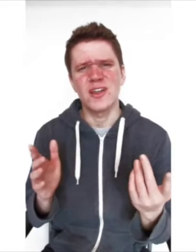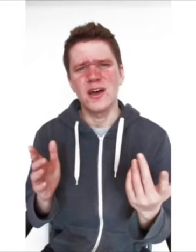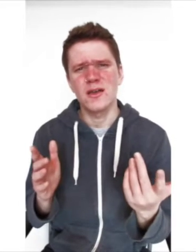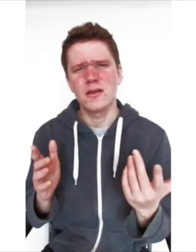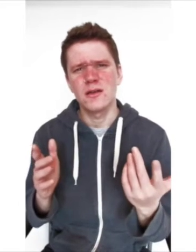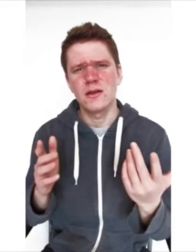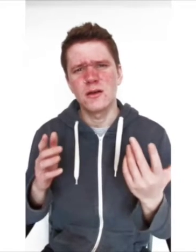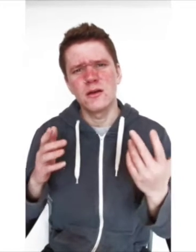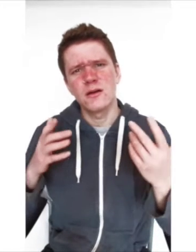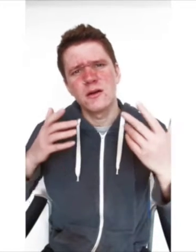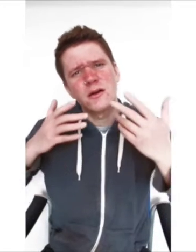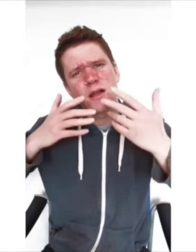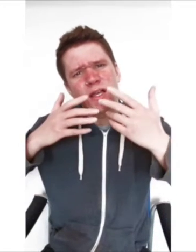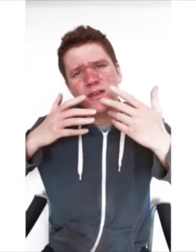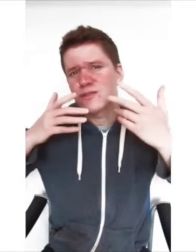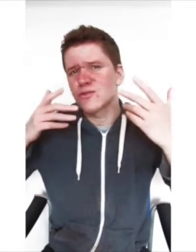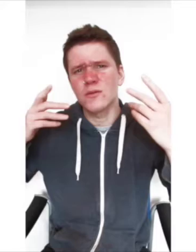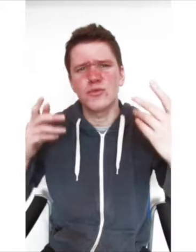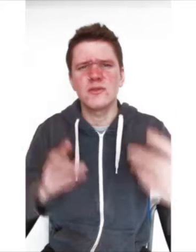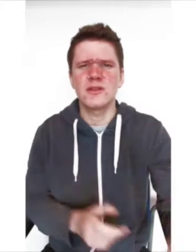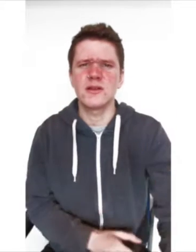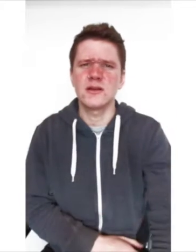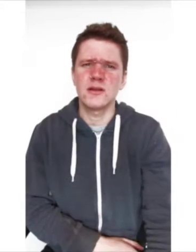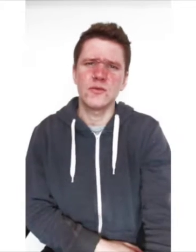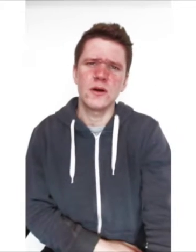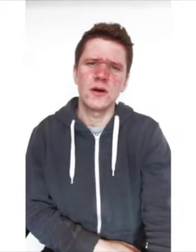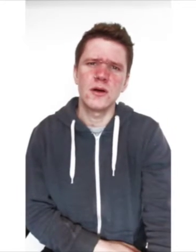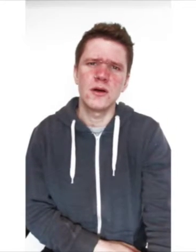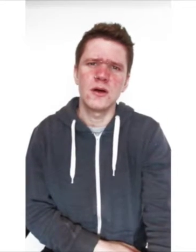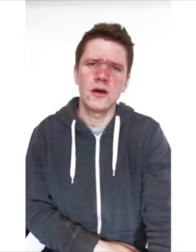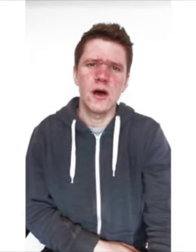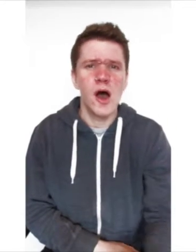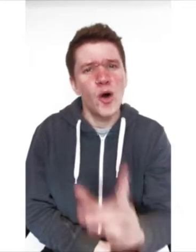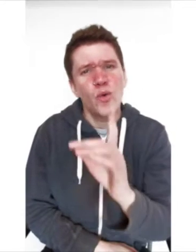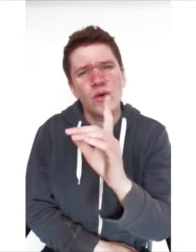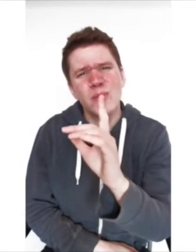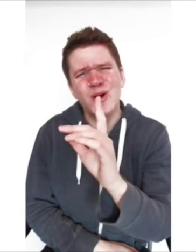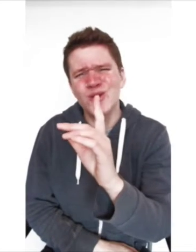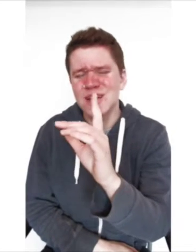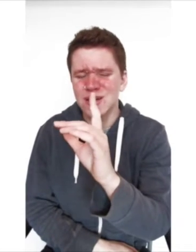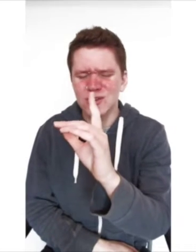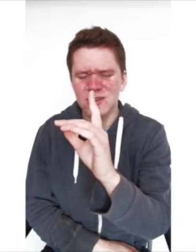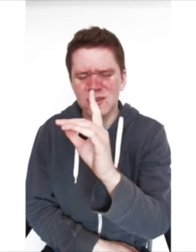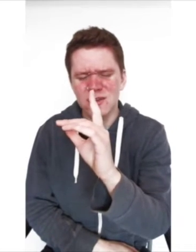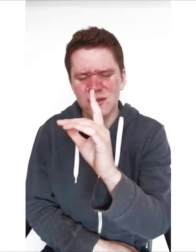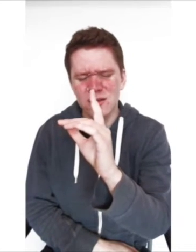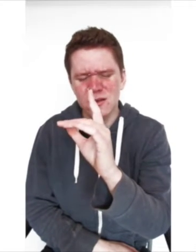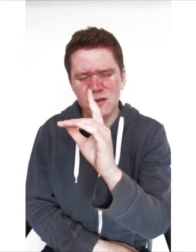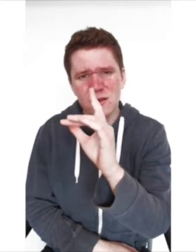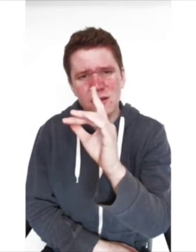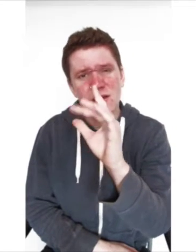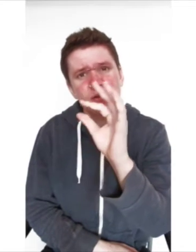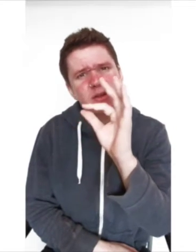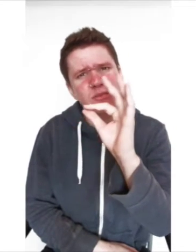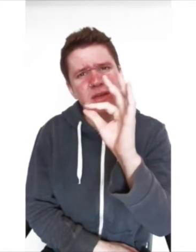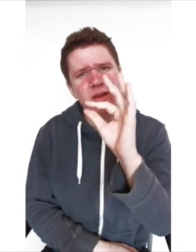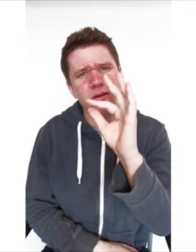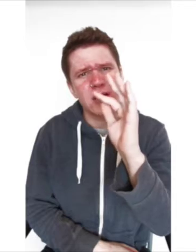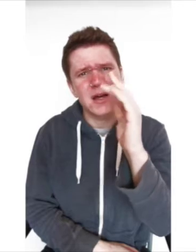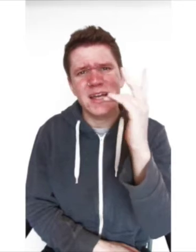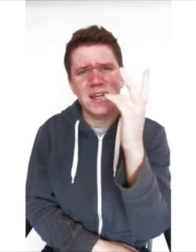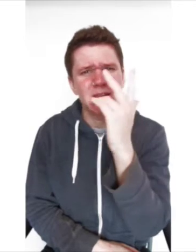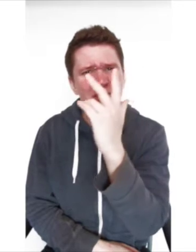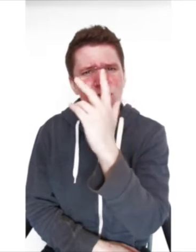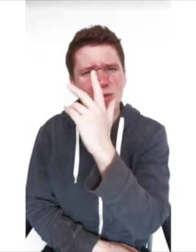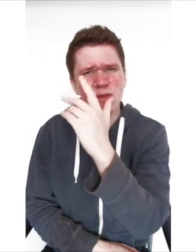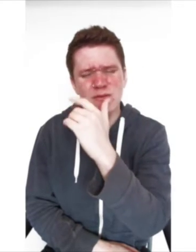Succede che ce l'hai, lì sulla punta della lingua, una parolina così, così